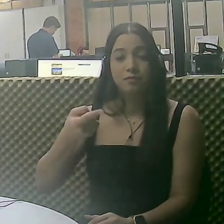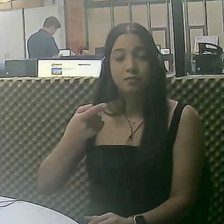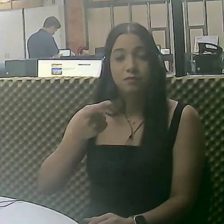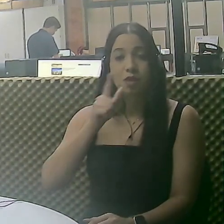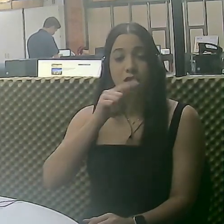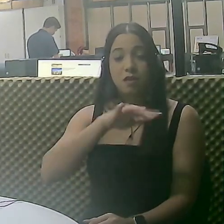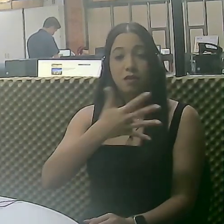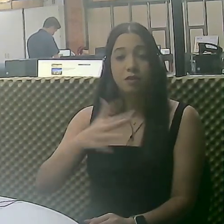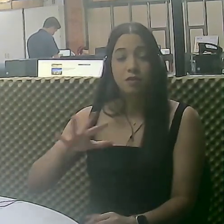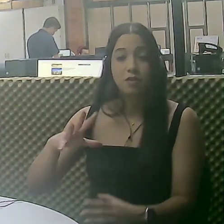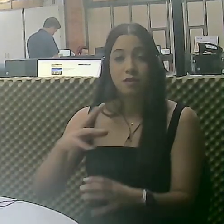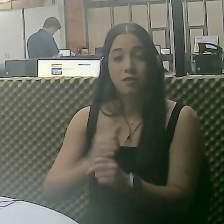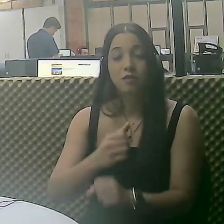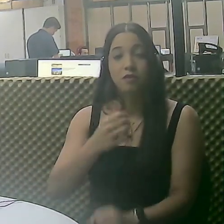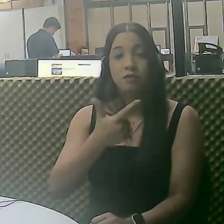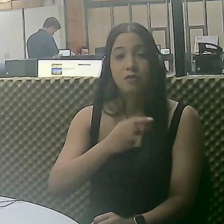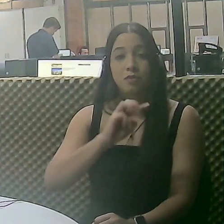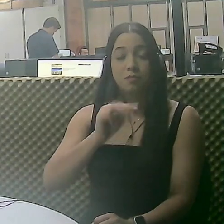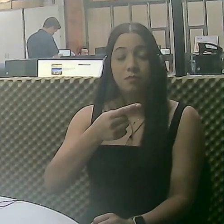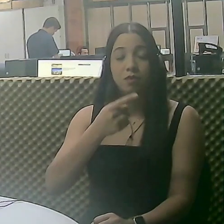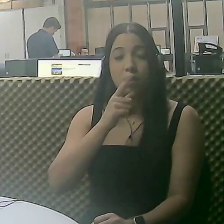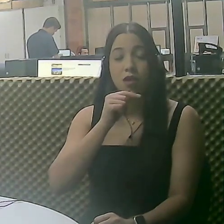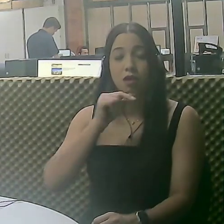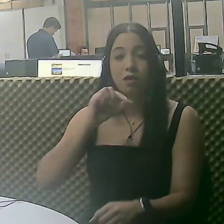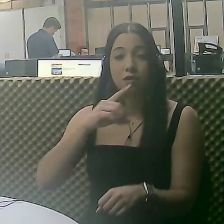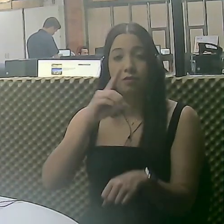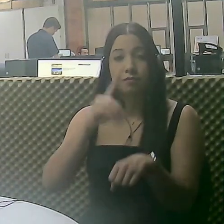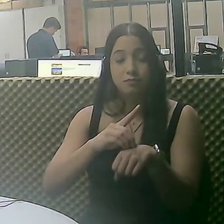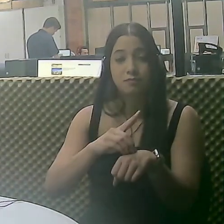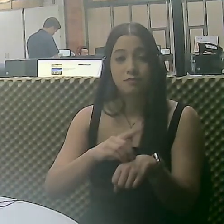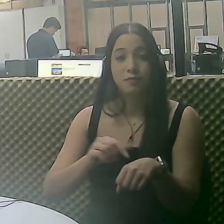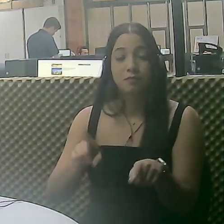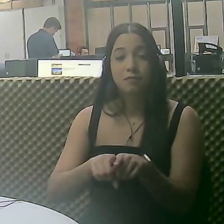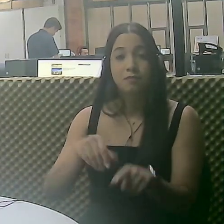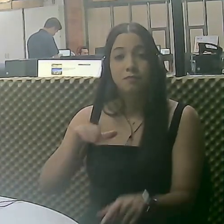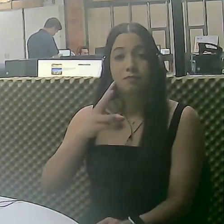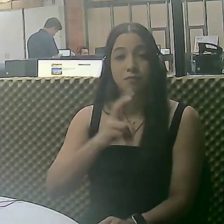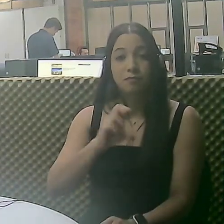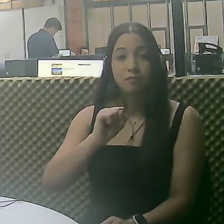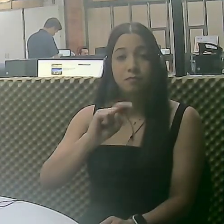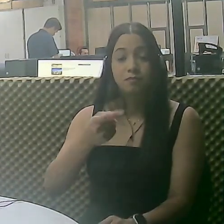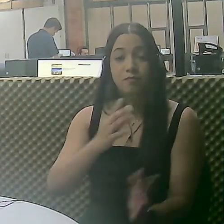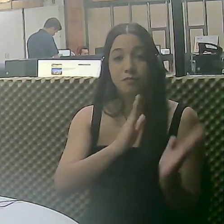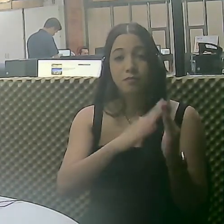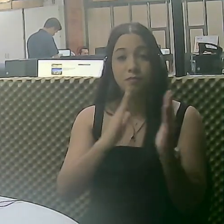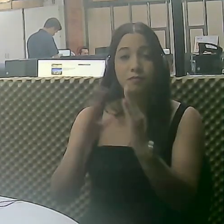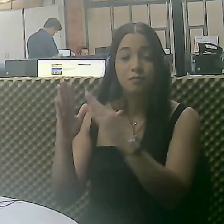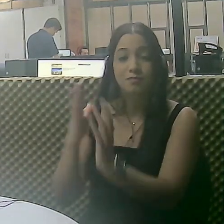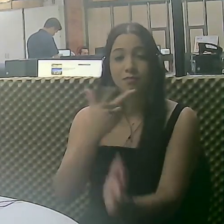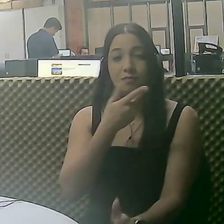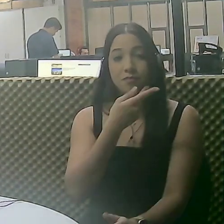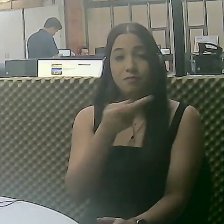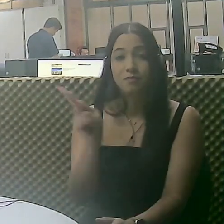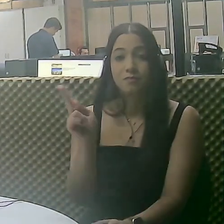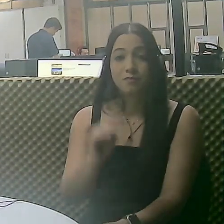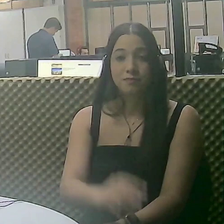uma média de 2.500 focos do Aedes aegypti, além de mais de 58 mil imóveis